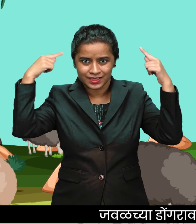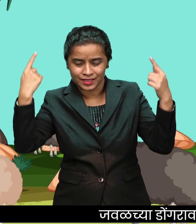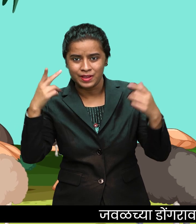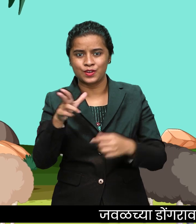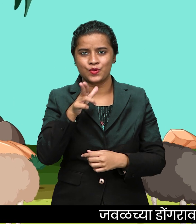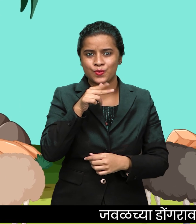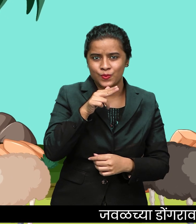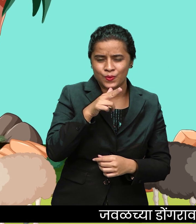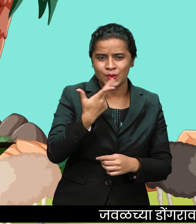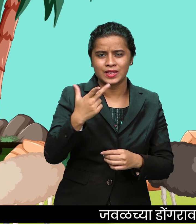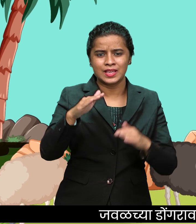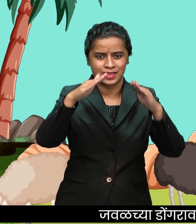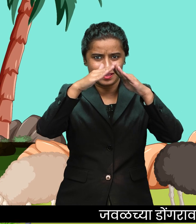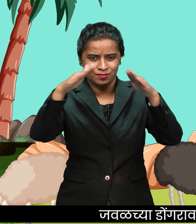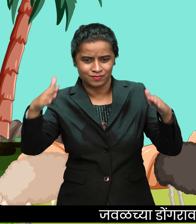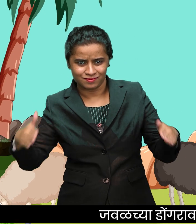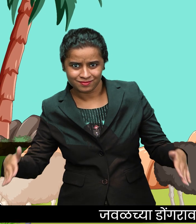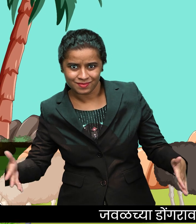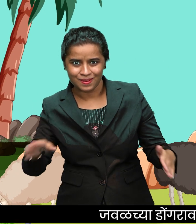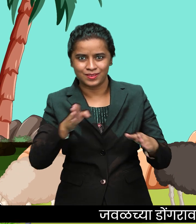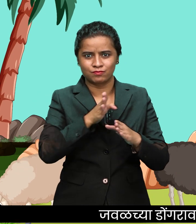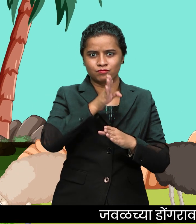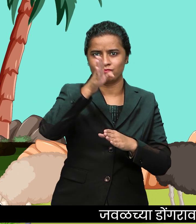जवळच्या डोंगरावर चरण्यासाठी घेऊन जात असे.